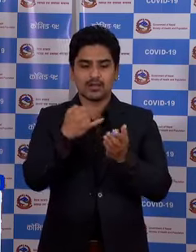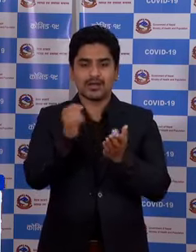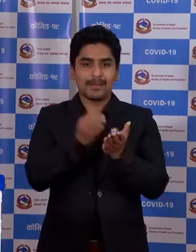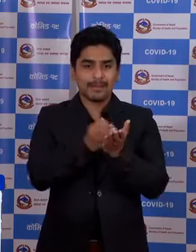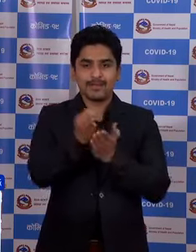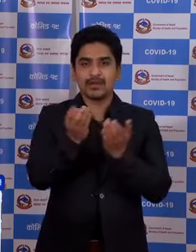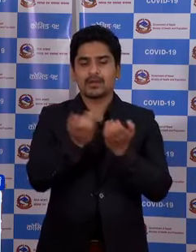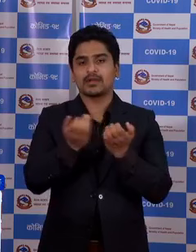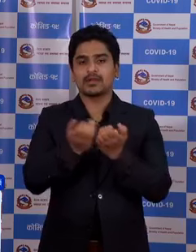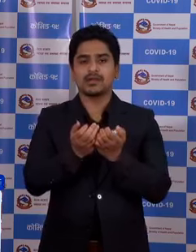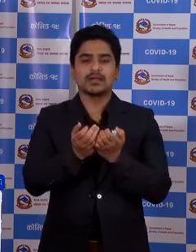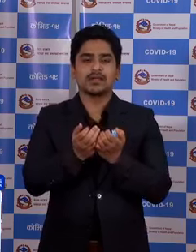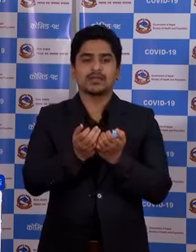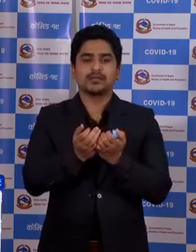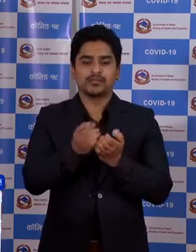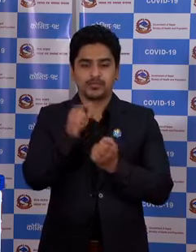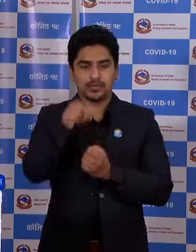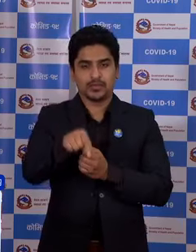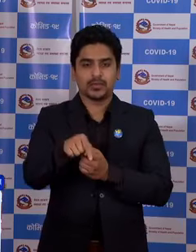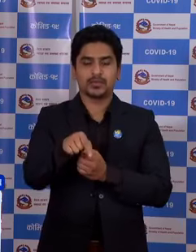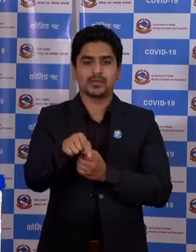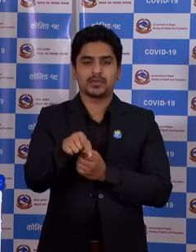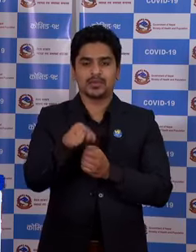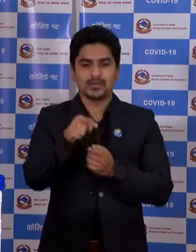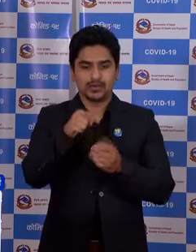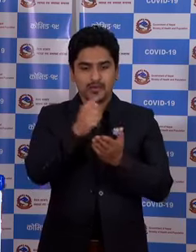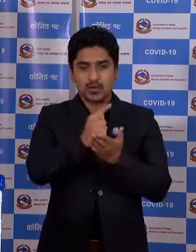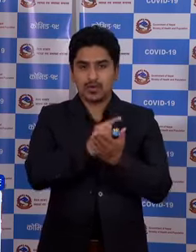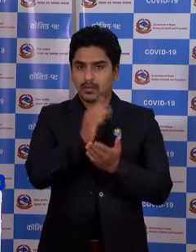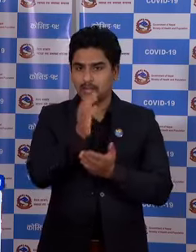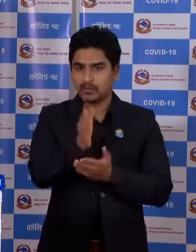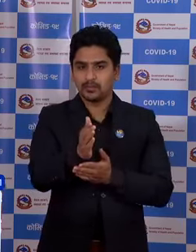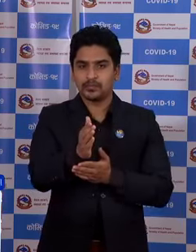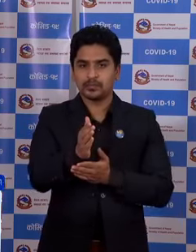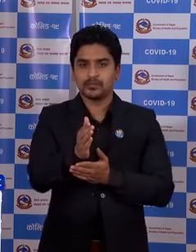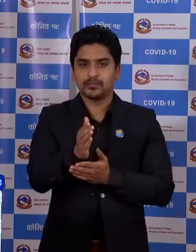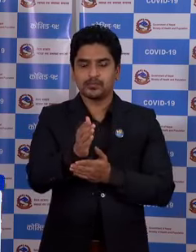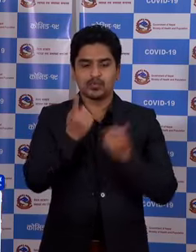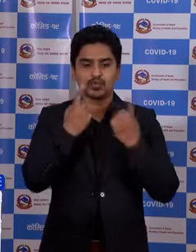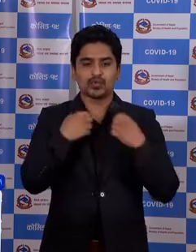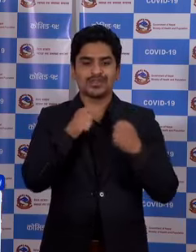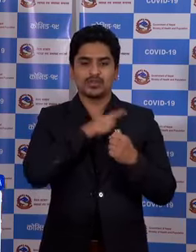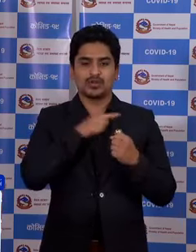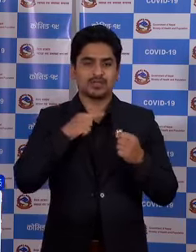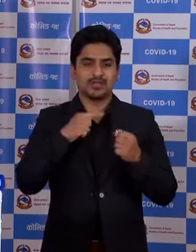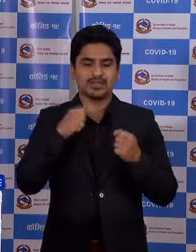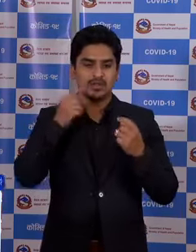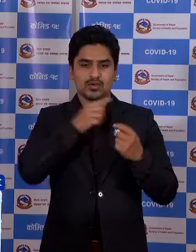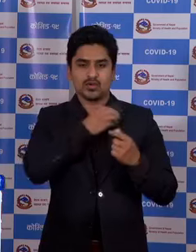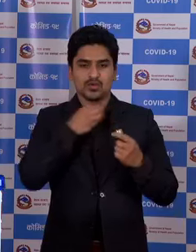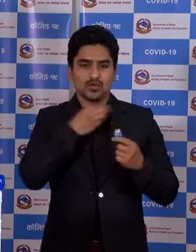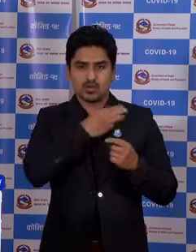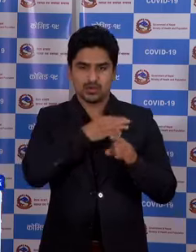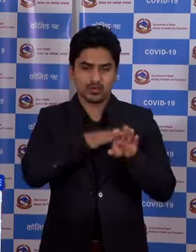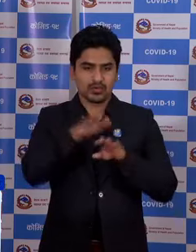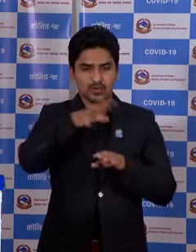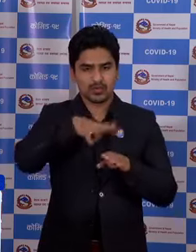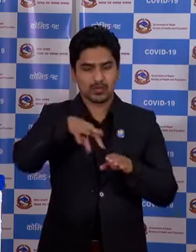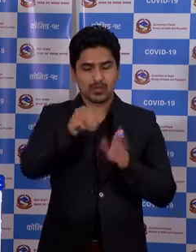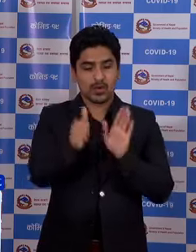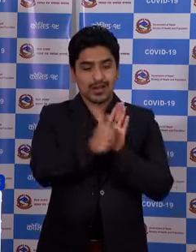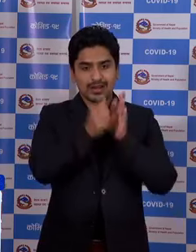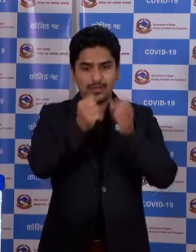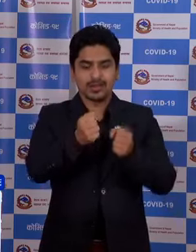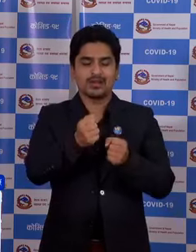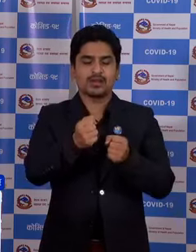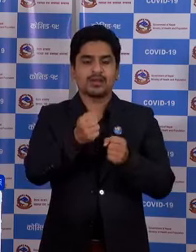दुर्व्यवहार गर्ने यो सिलसिलाले स्वास्थ्यकर्मी चिकित्सकहरू सबै जो फ्रन्ट